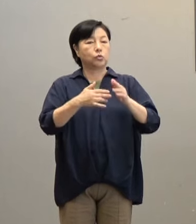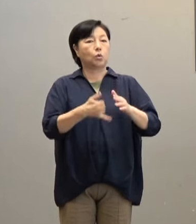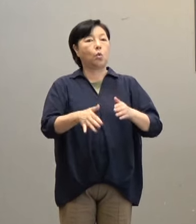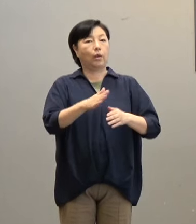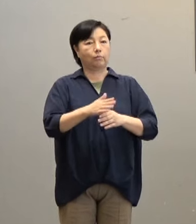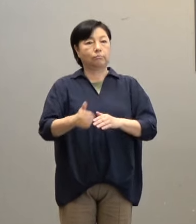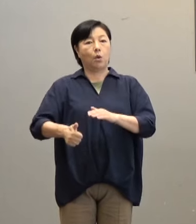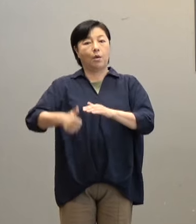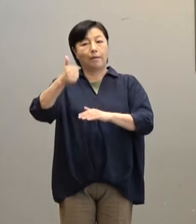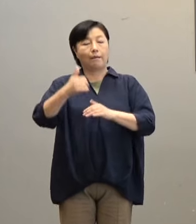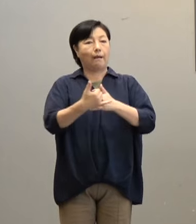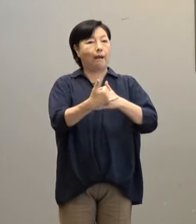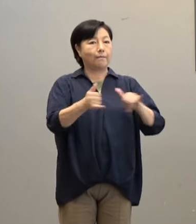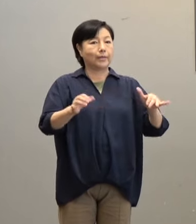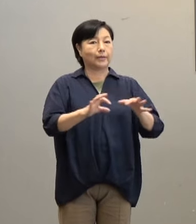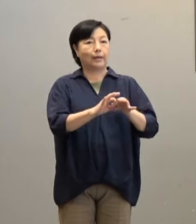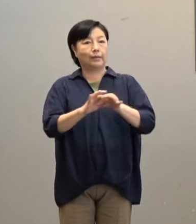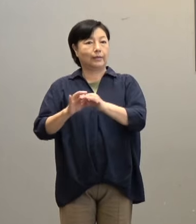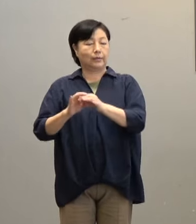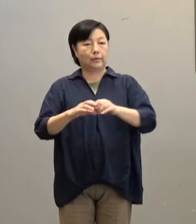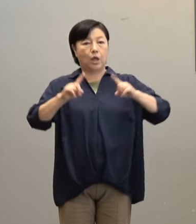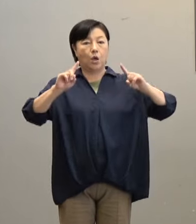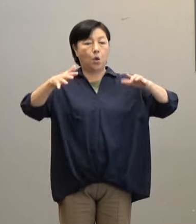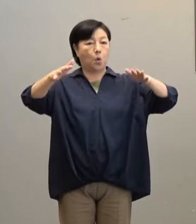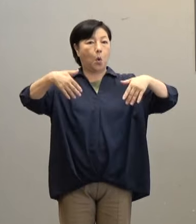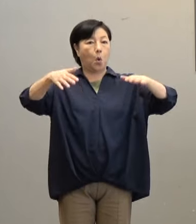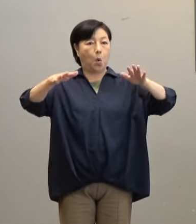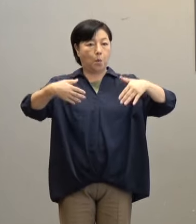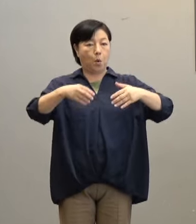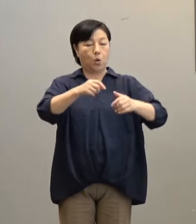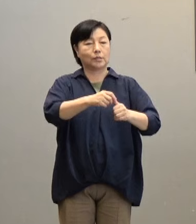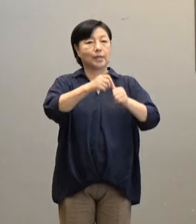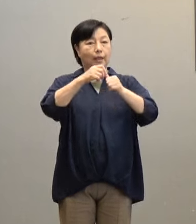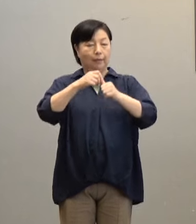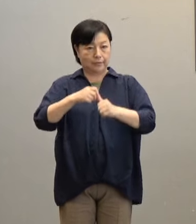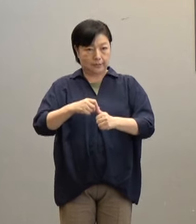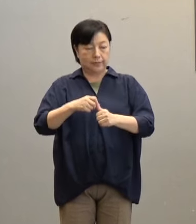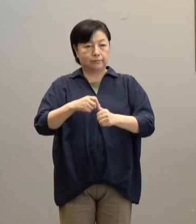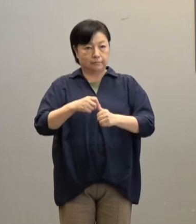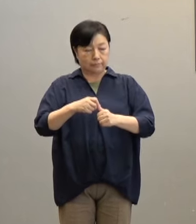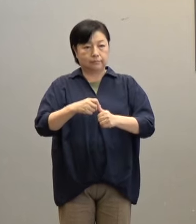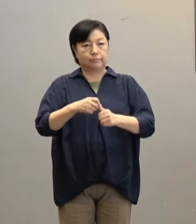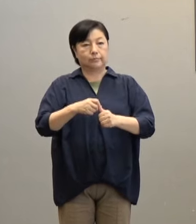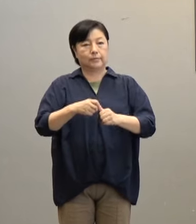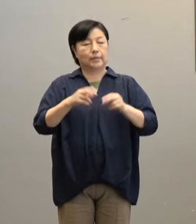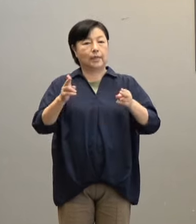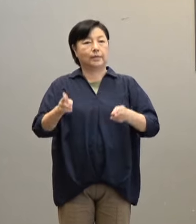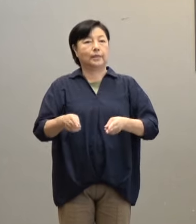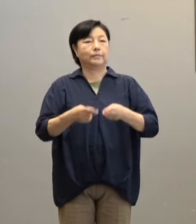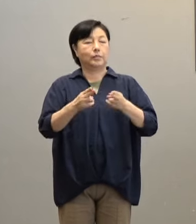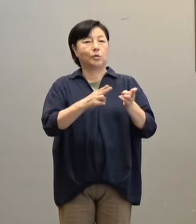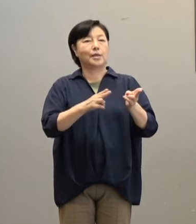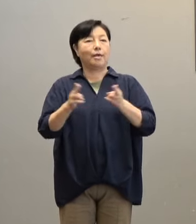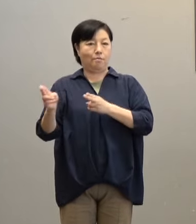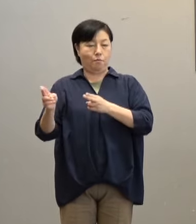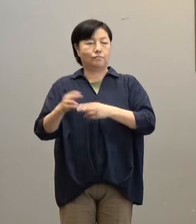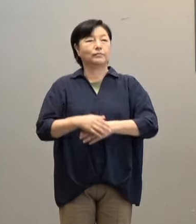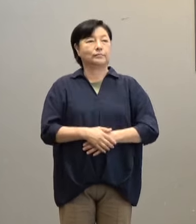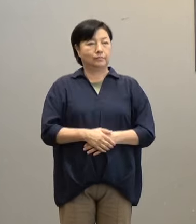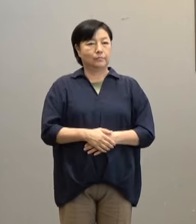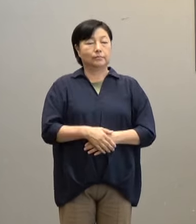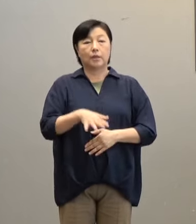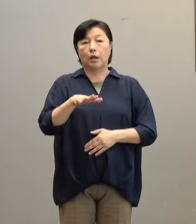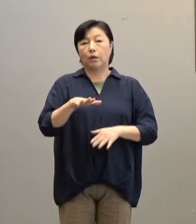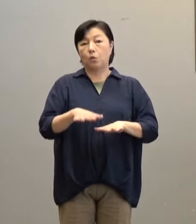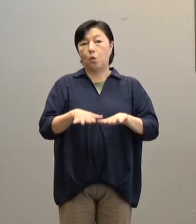携処方の一つである公募設置管理制度、いわゆるパーク PFI を活用した施設となります。ここで